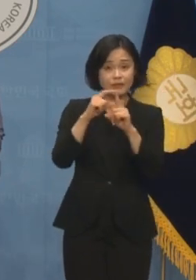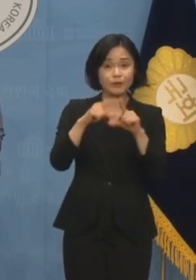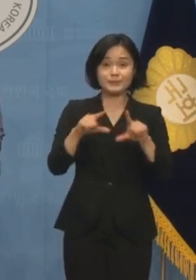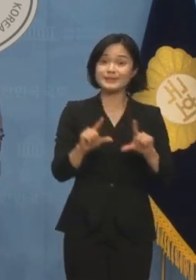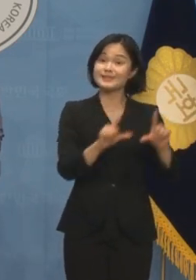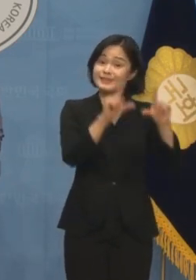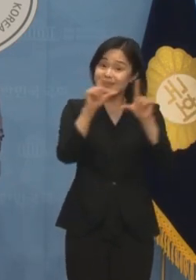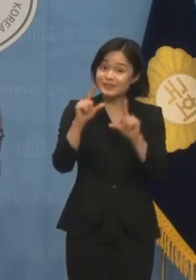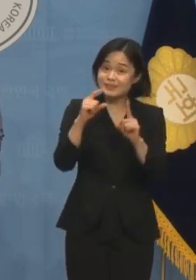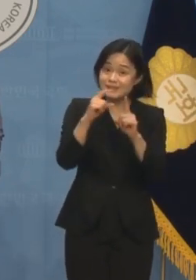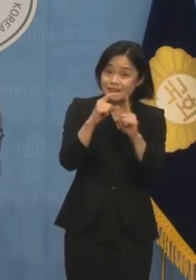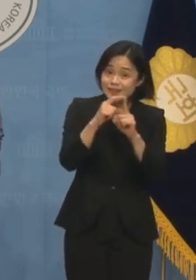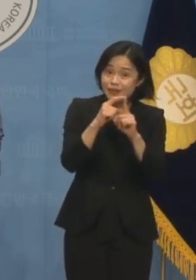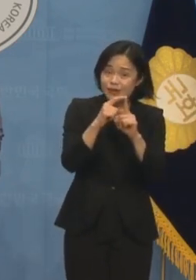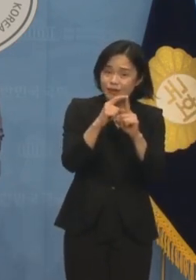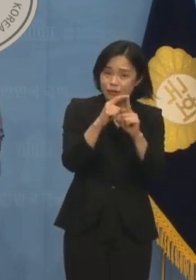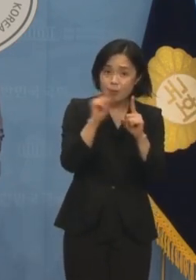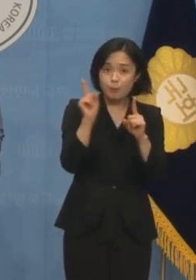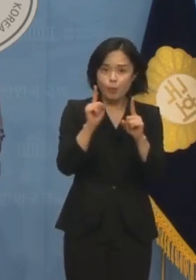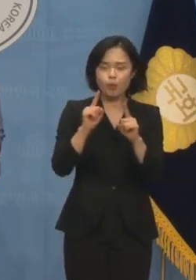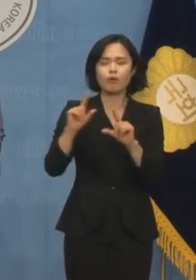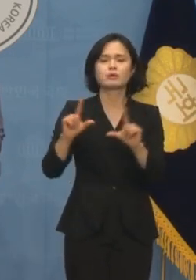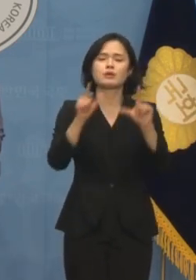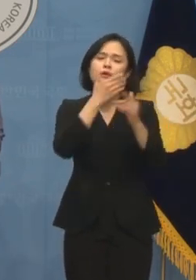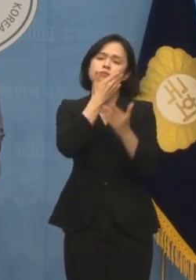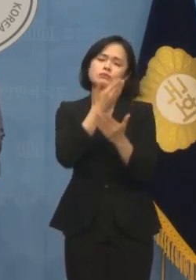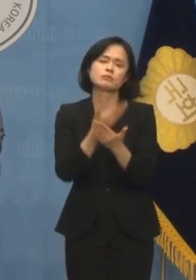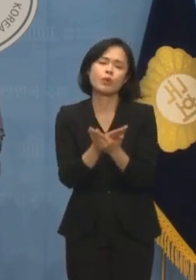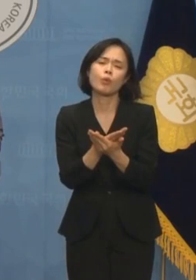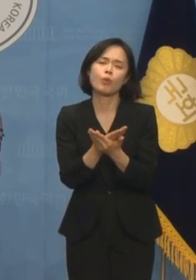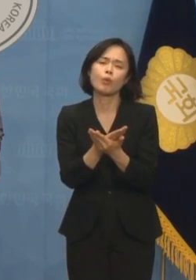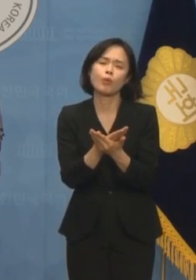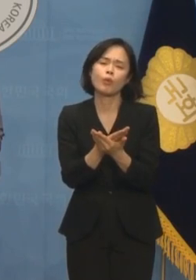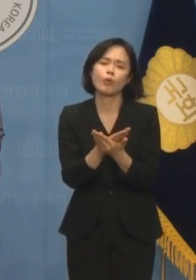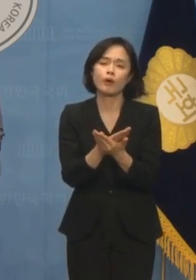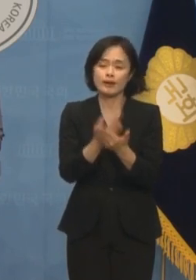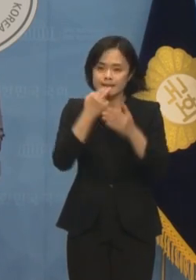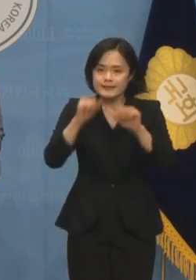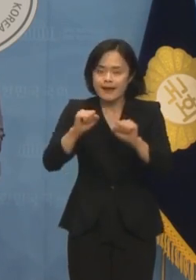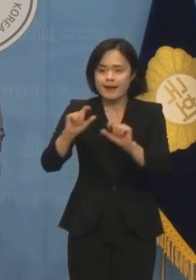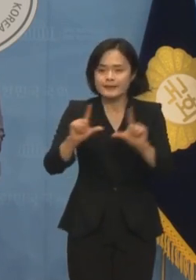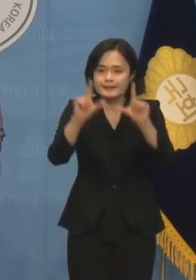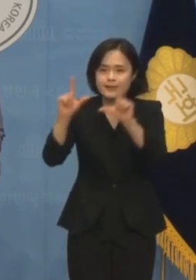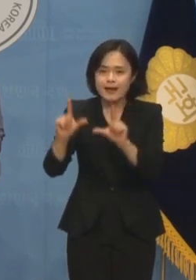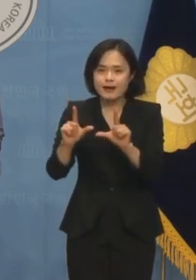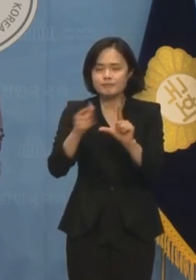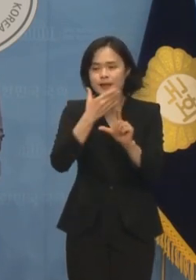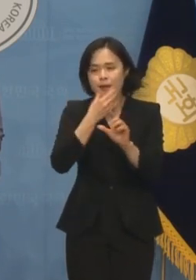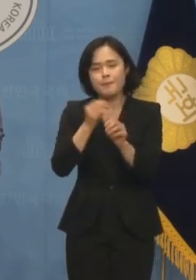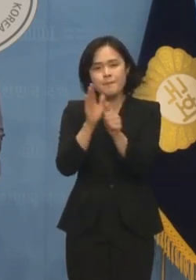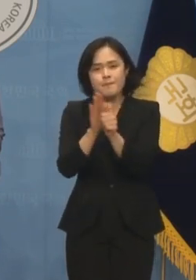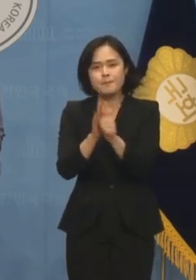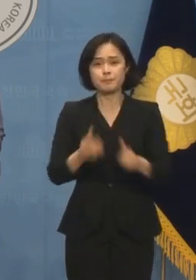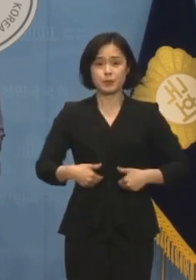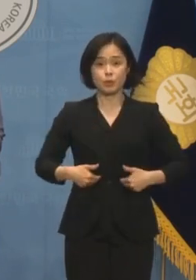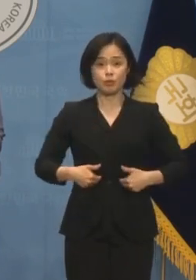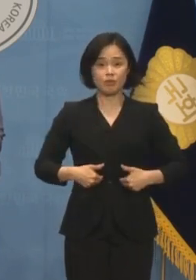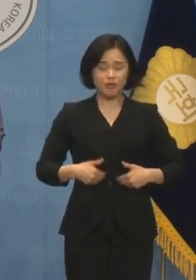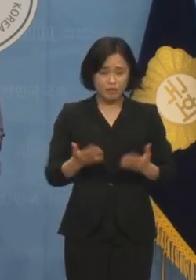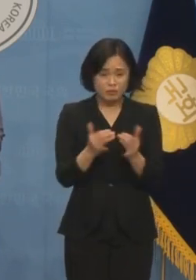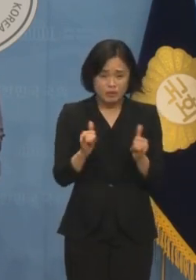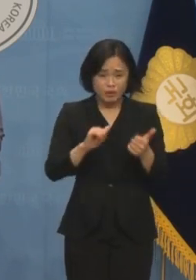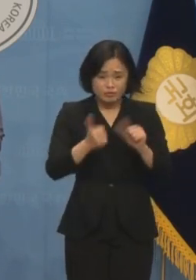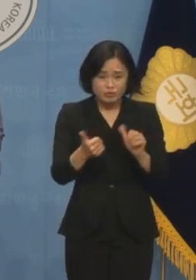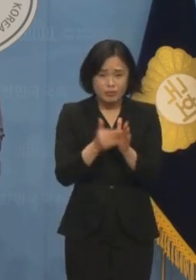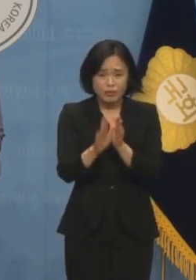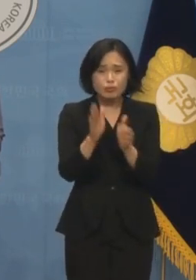삶 자체를 전제로 하고 있습니다. 죽은 다음에야 그 무슨 소용이나 있겠습니까? 일단